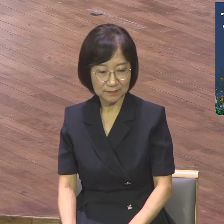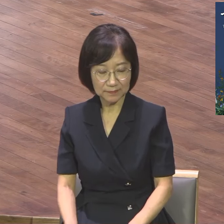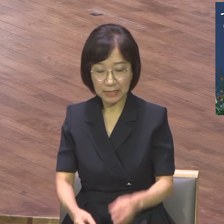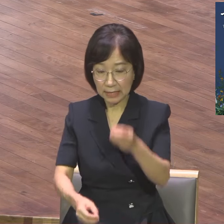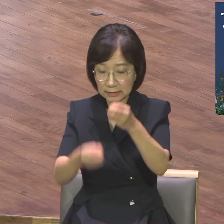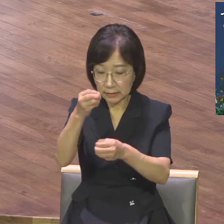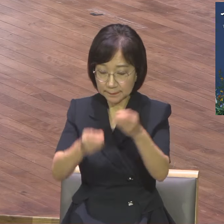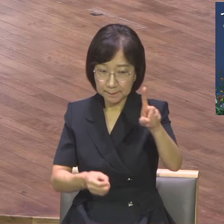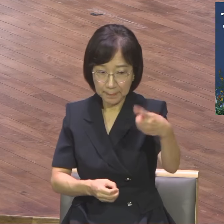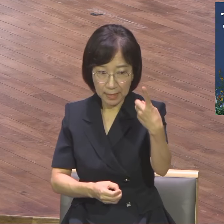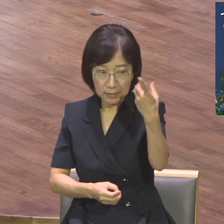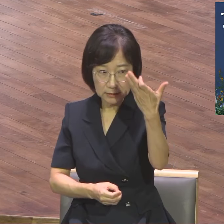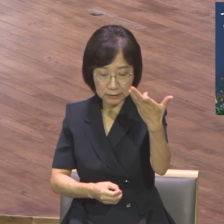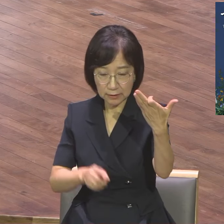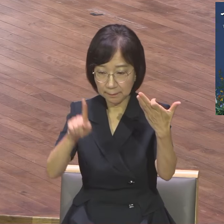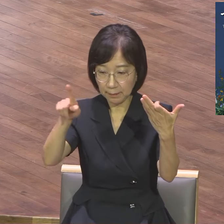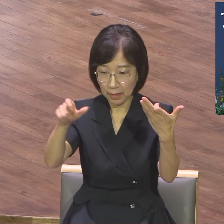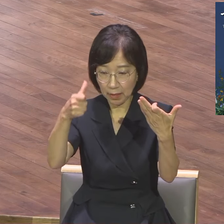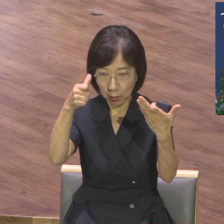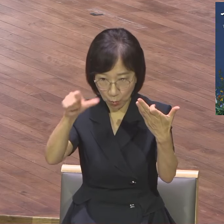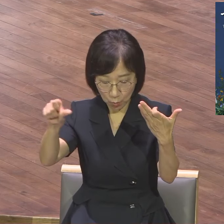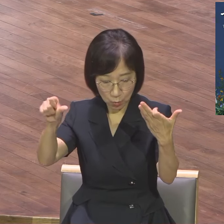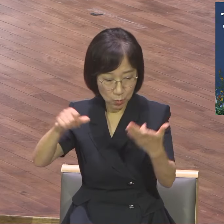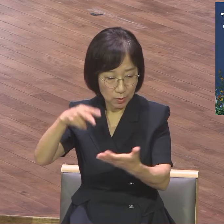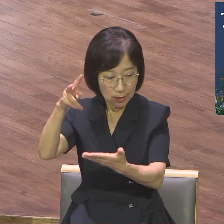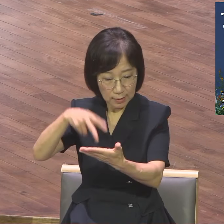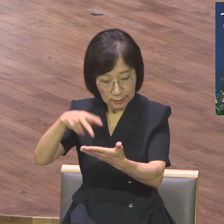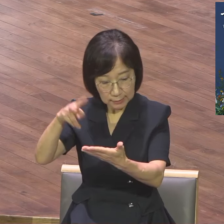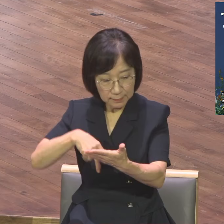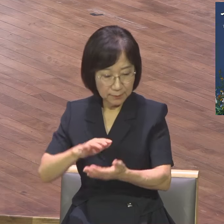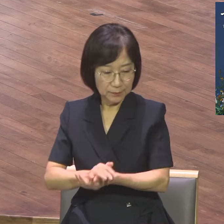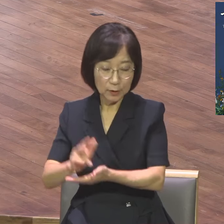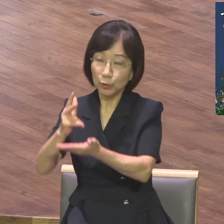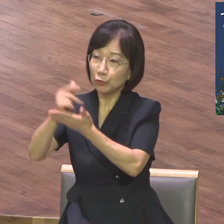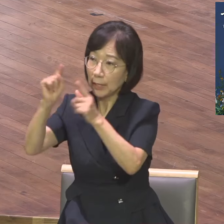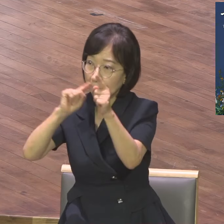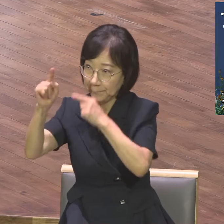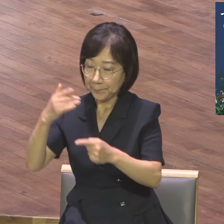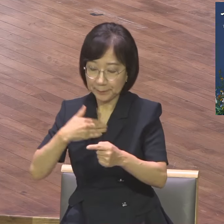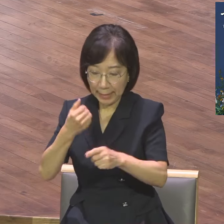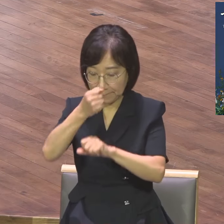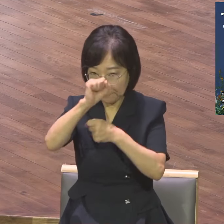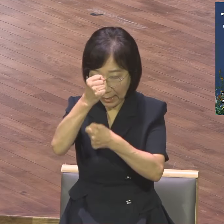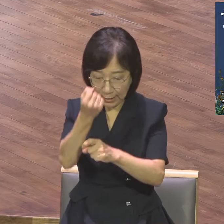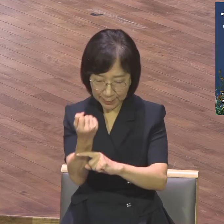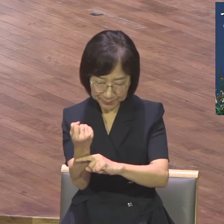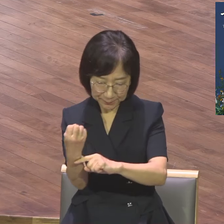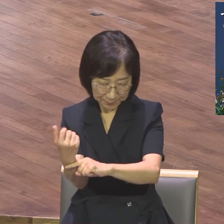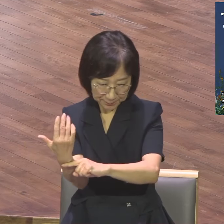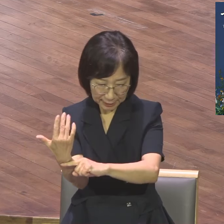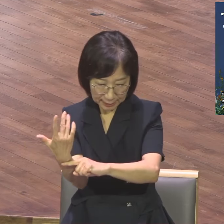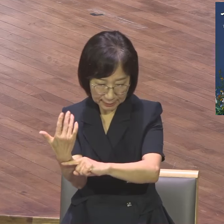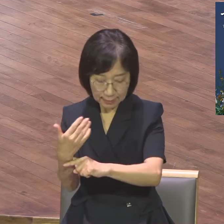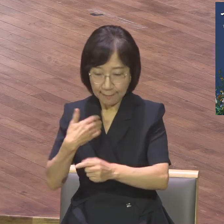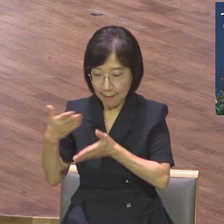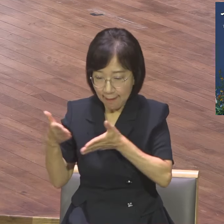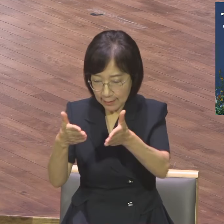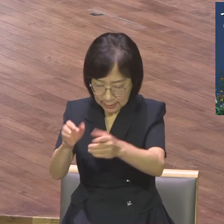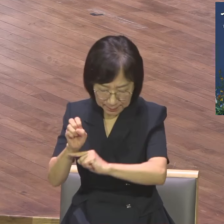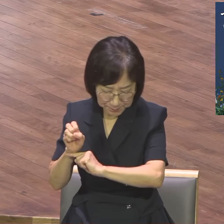시편 119편 105절에 보면 시편 기자 이렇게 고백하지요. 주의 말씀은 내 발의 등이요 내 길의